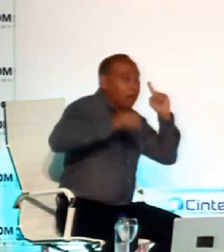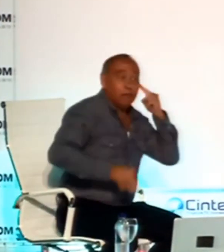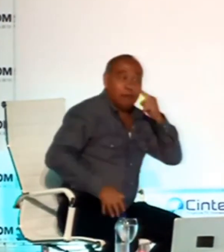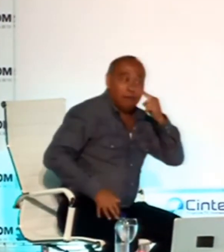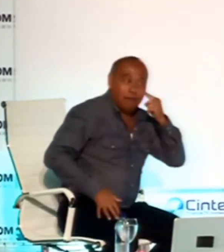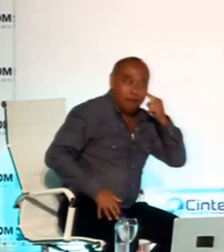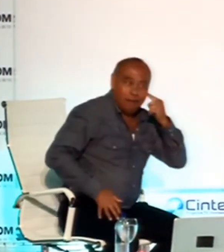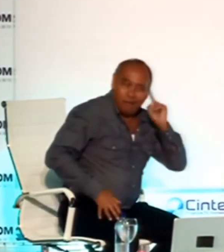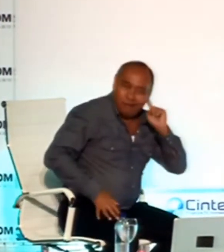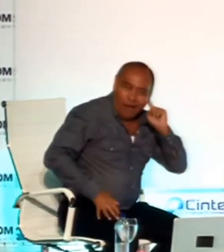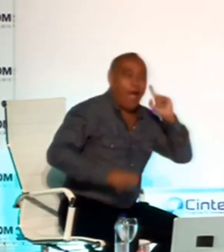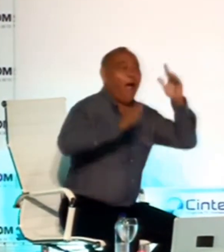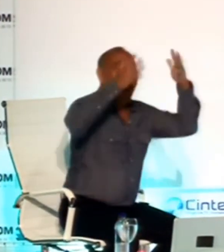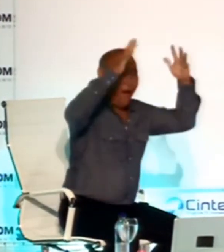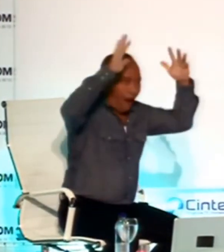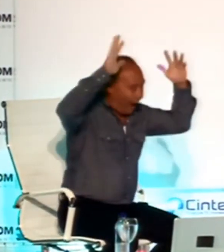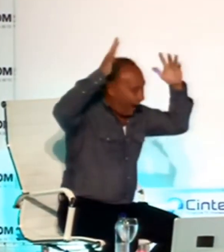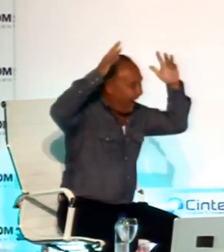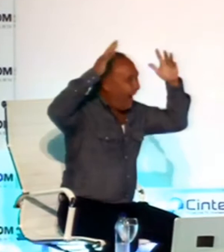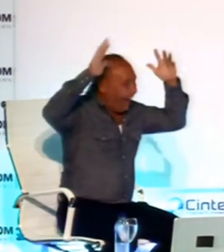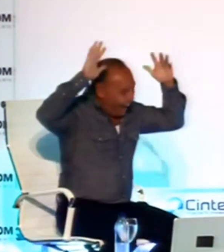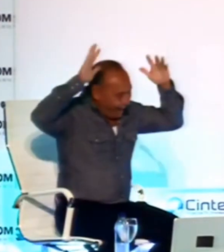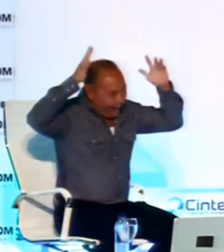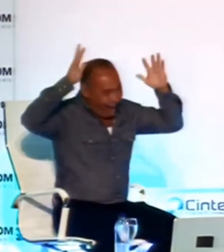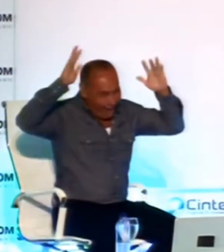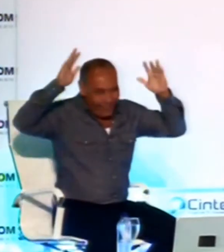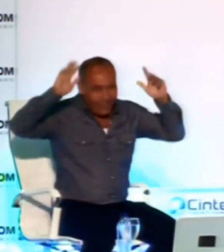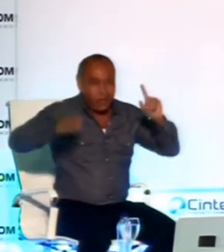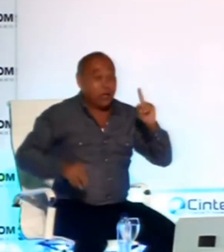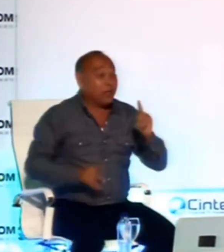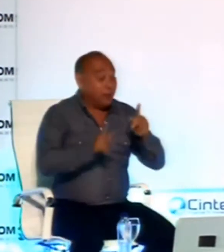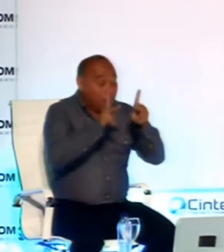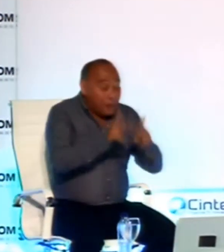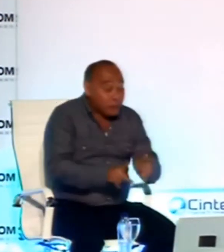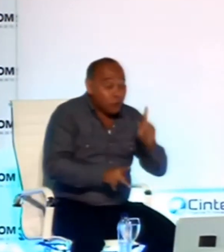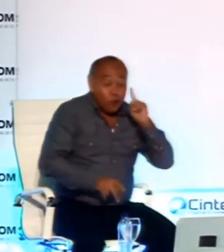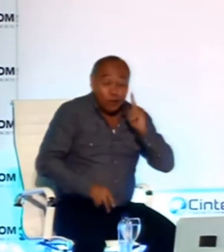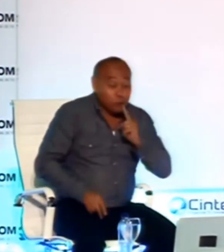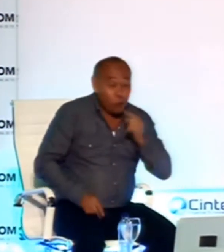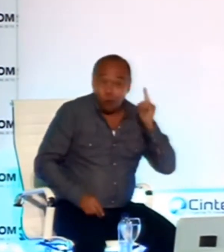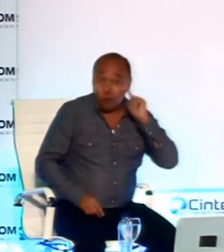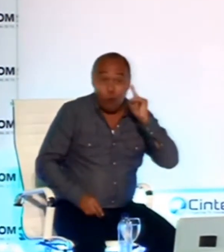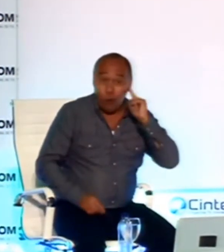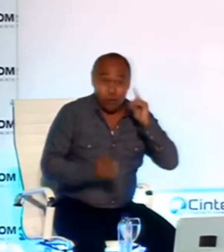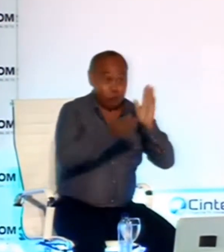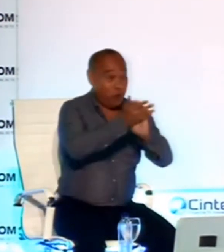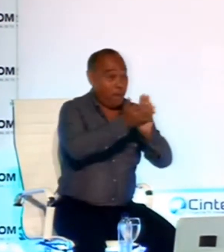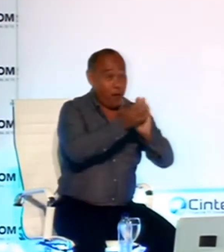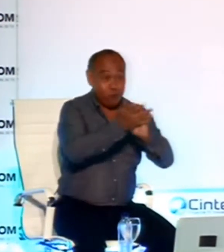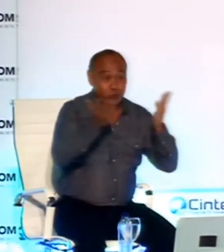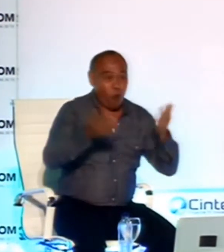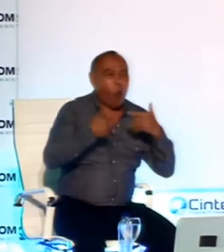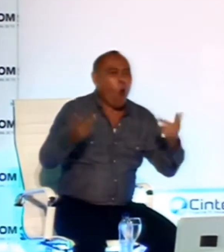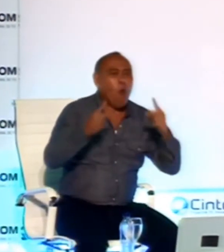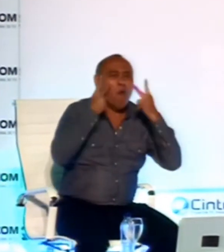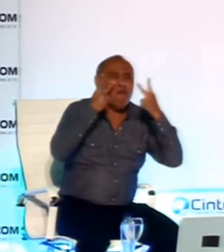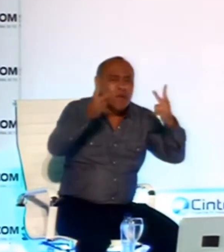Así que aplaudimos así, aplaudimos así porque yo no escucho. Así aplaudimos, exactamente. Las personas sordas no escuchamos